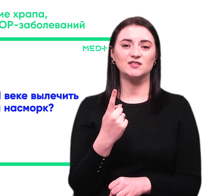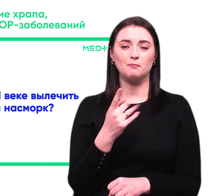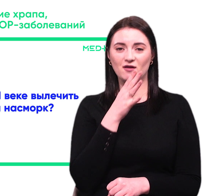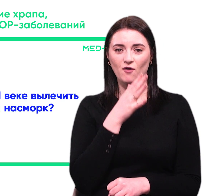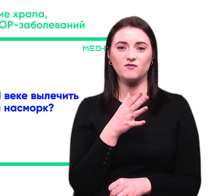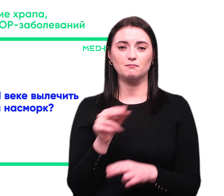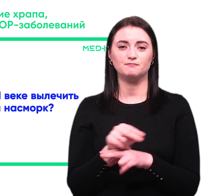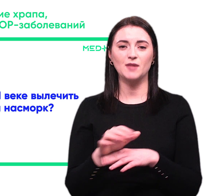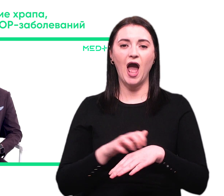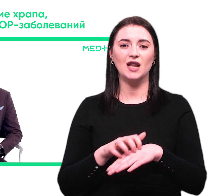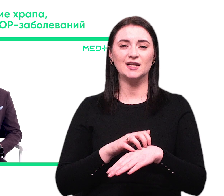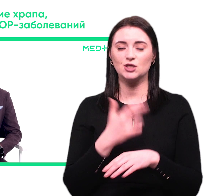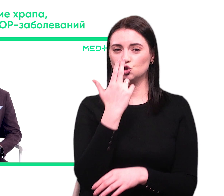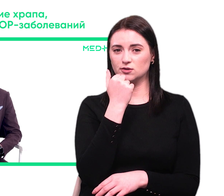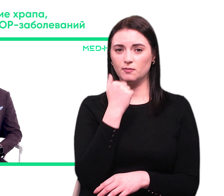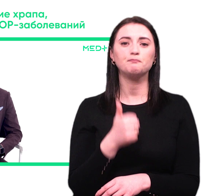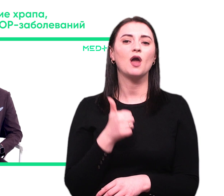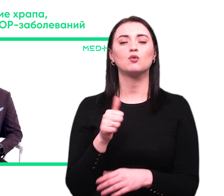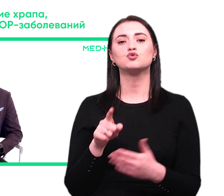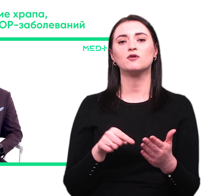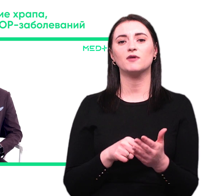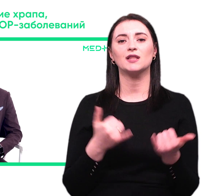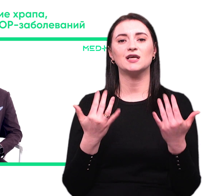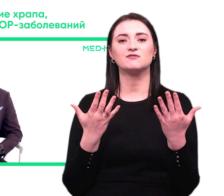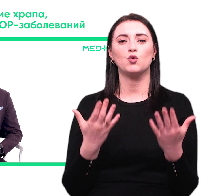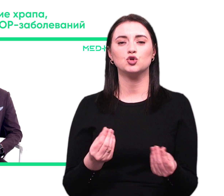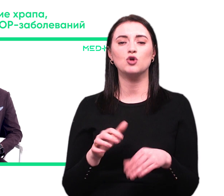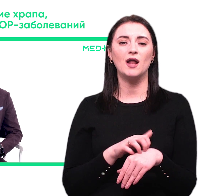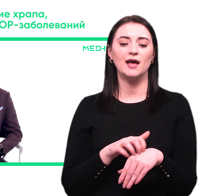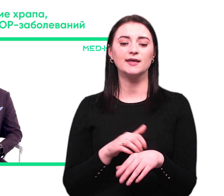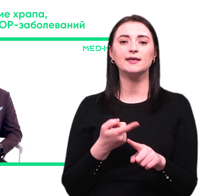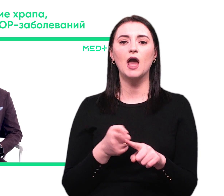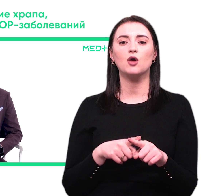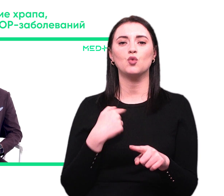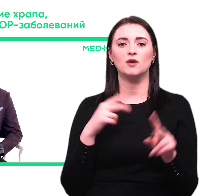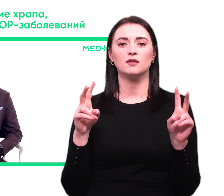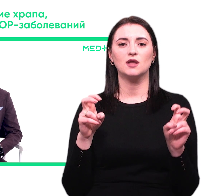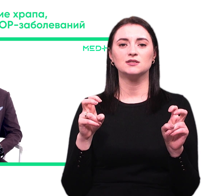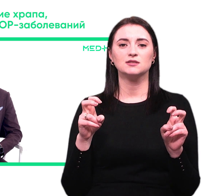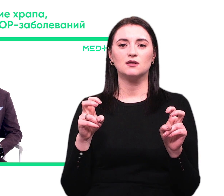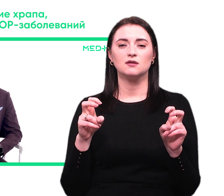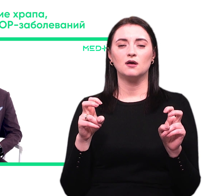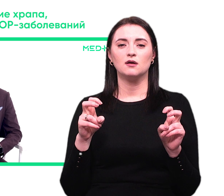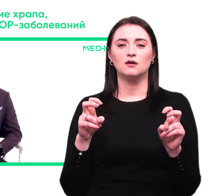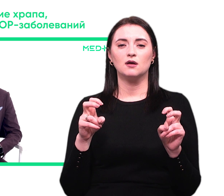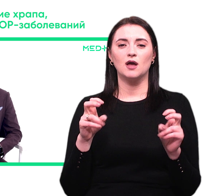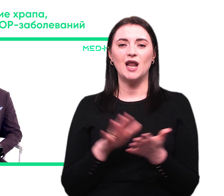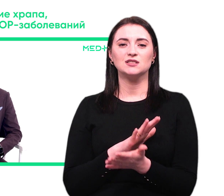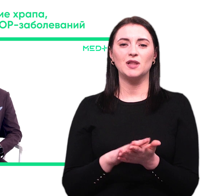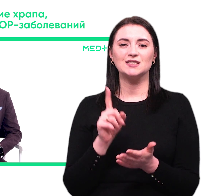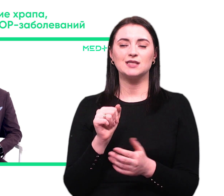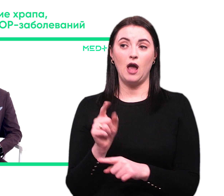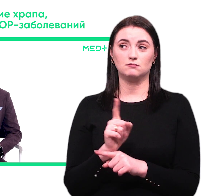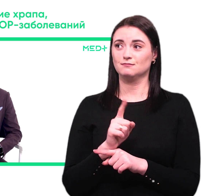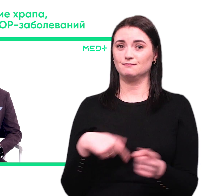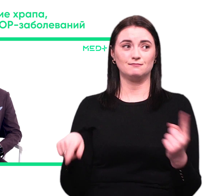вылечить аллергический насморк? Хороший вопрос. На сегодняшний день аллергия – это, я называю, расплата за цивилизацию. То есть аллергизацию мы наблюдаем